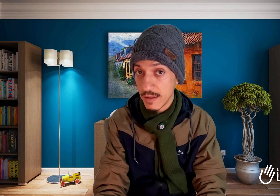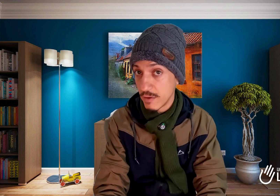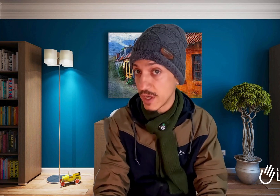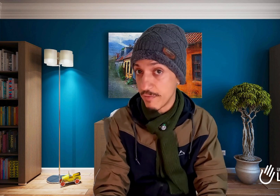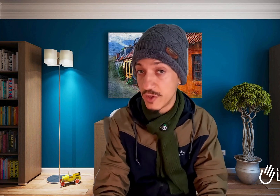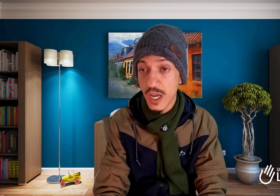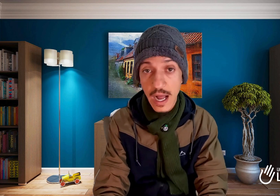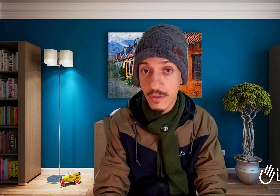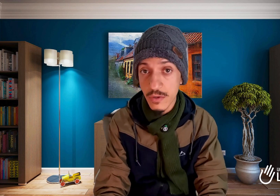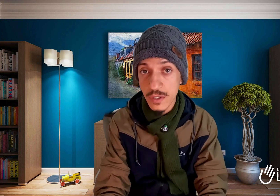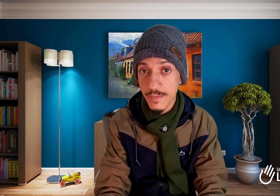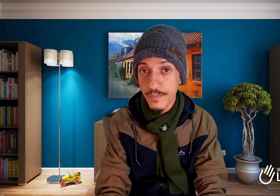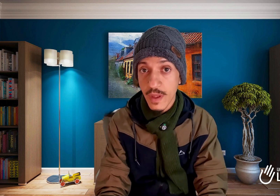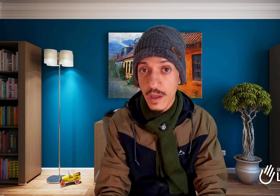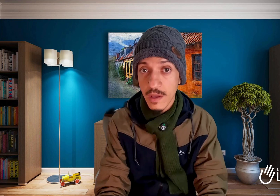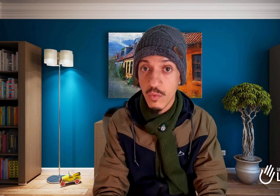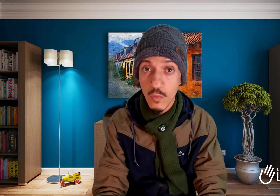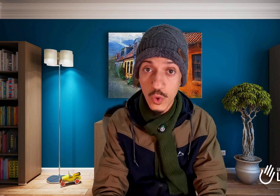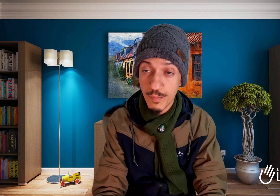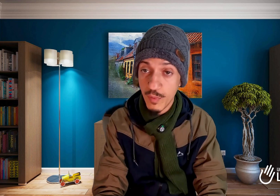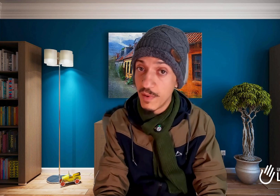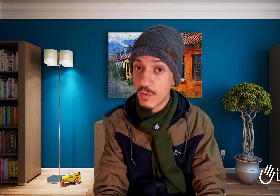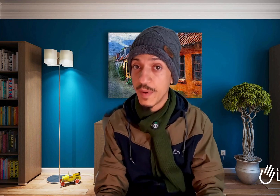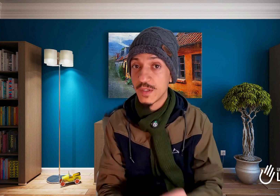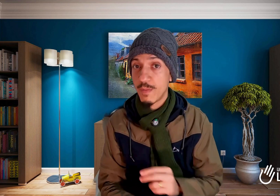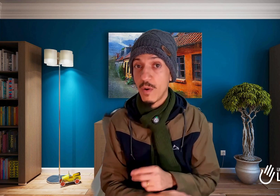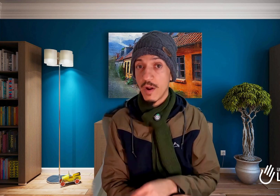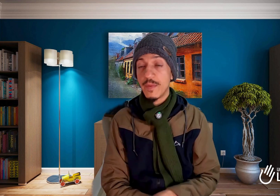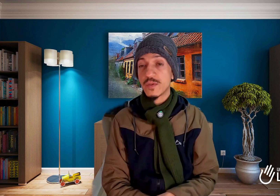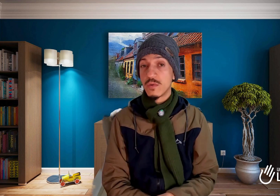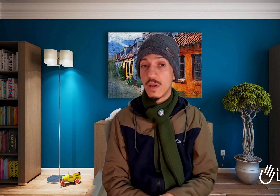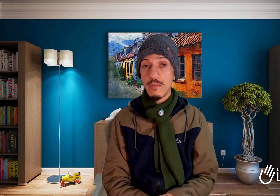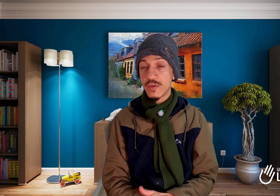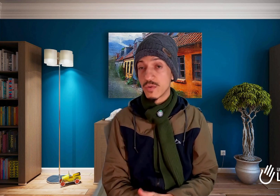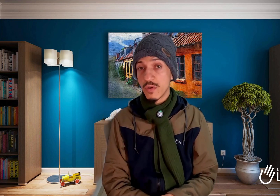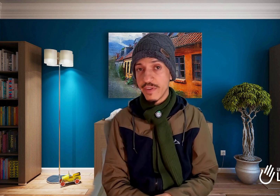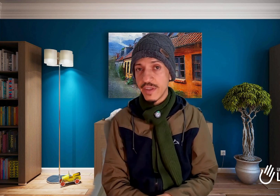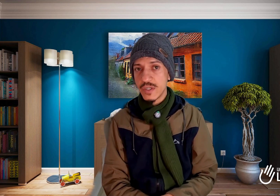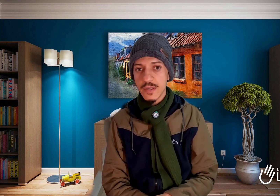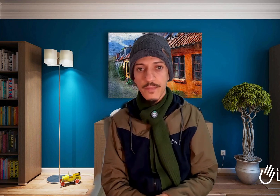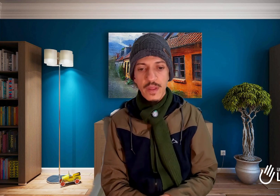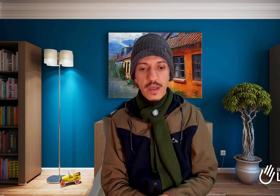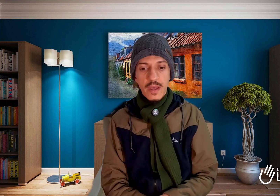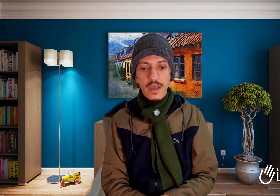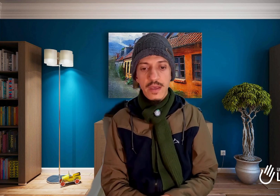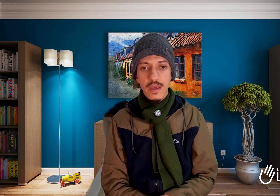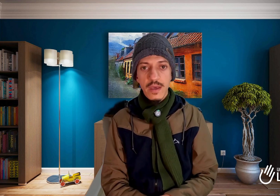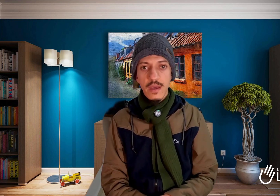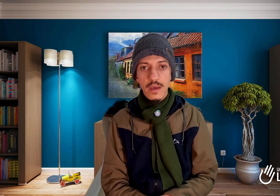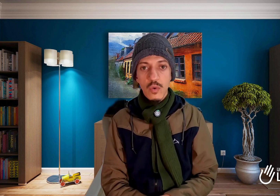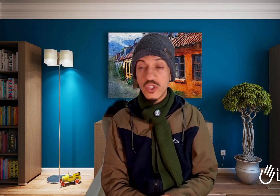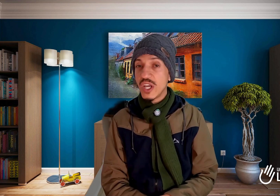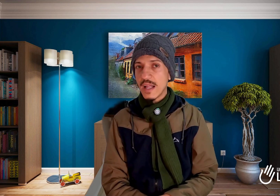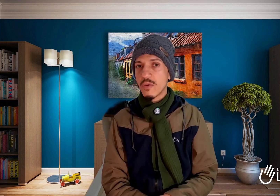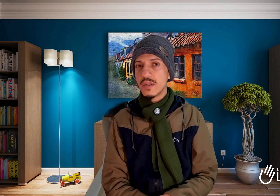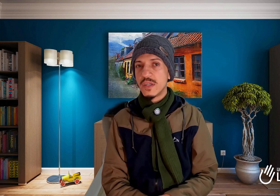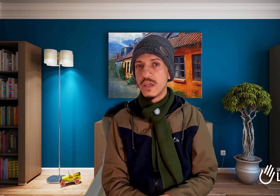vi teatros cujo público principal eram pessoas ouvintes e que o teatro em si tinha